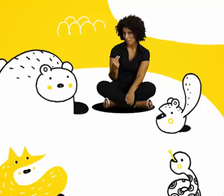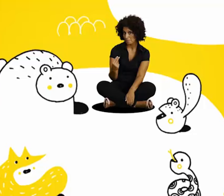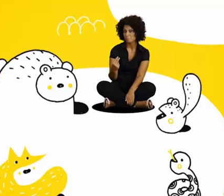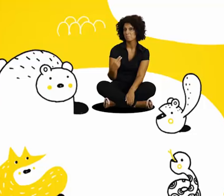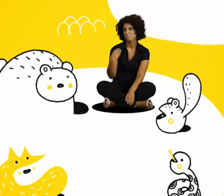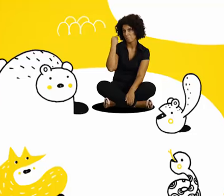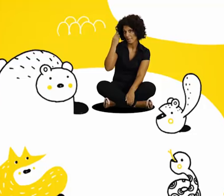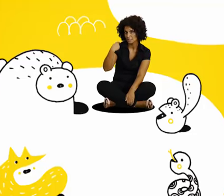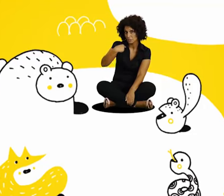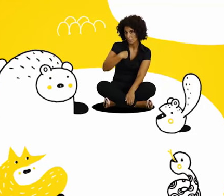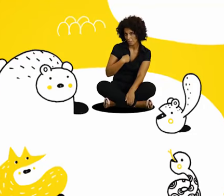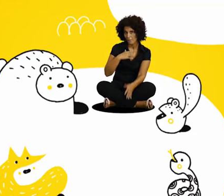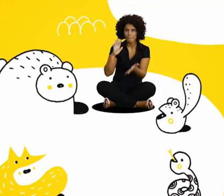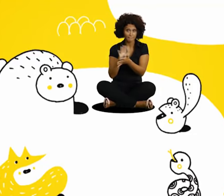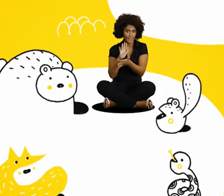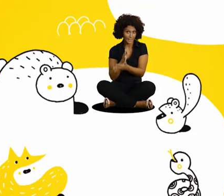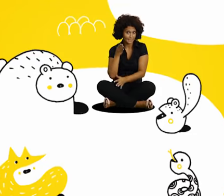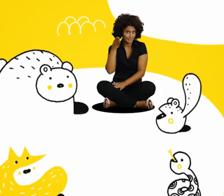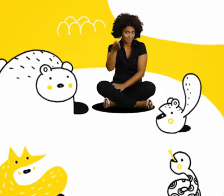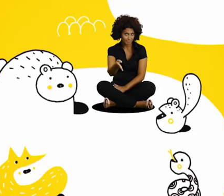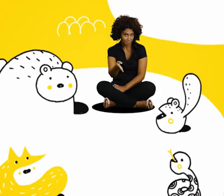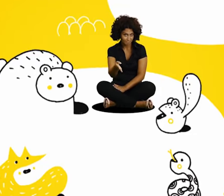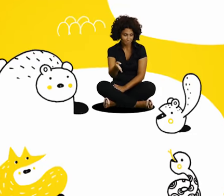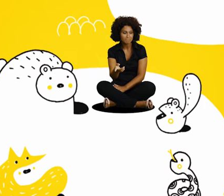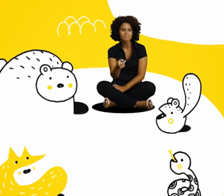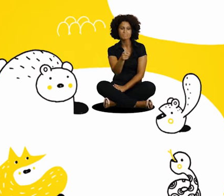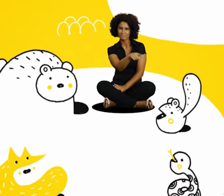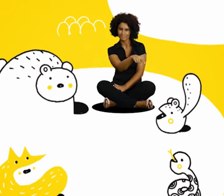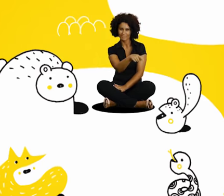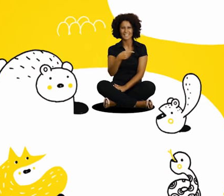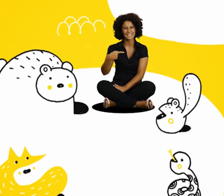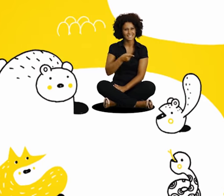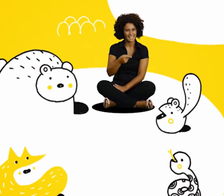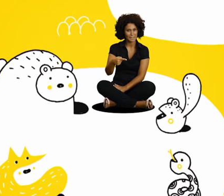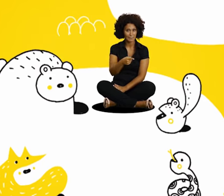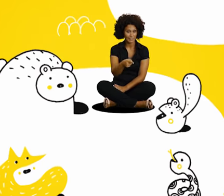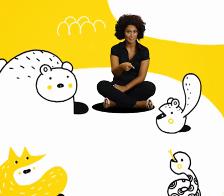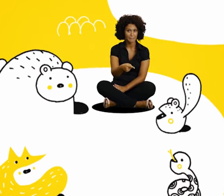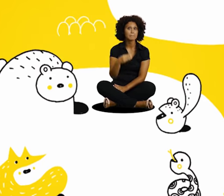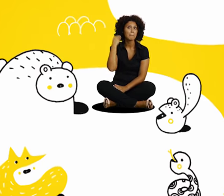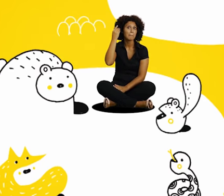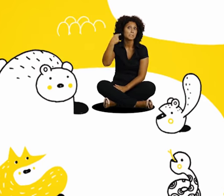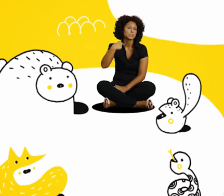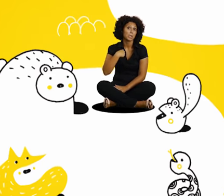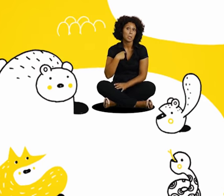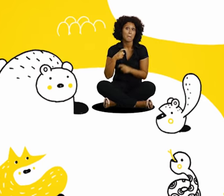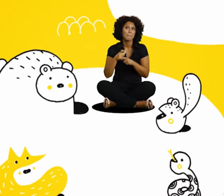Secondo me va ad una festa, disse Volpe. Secondo me vuole